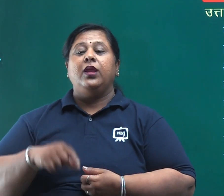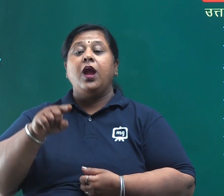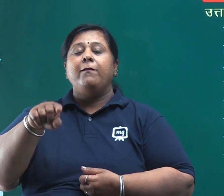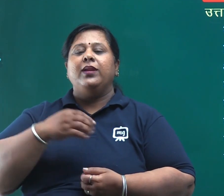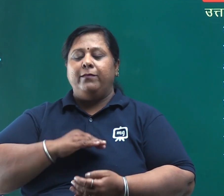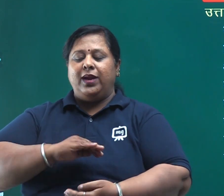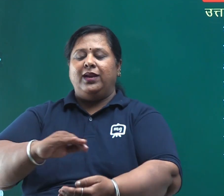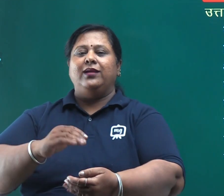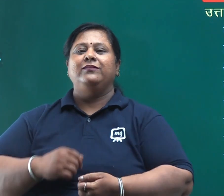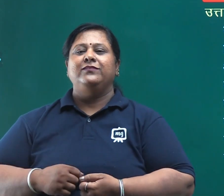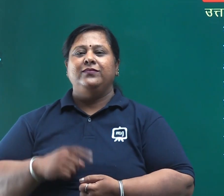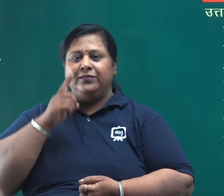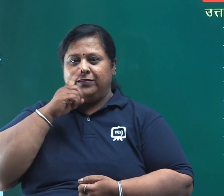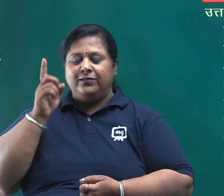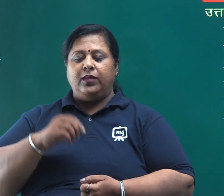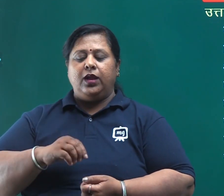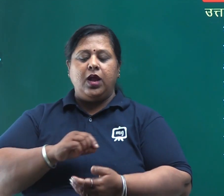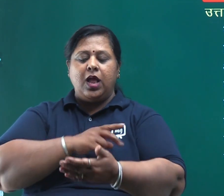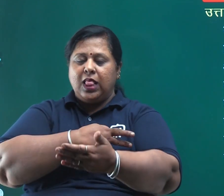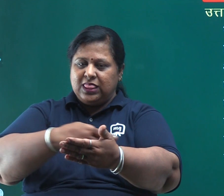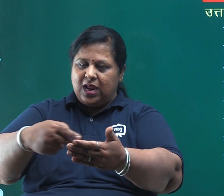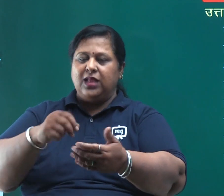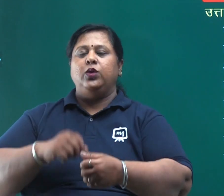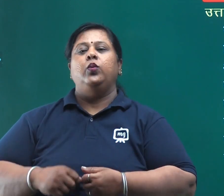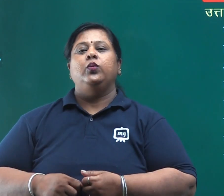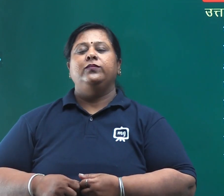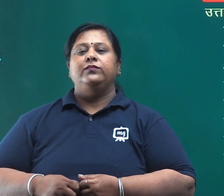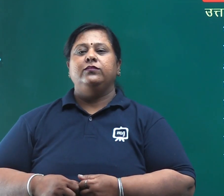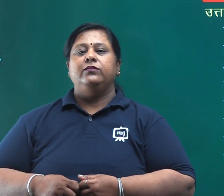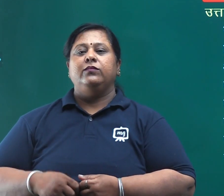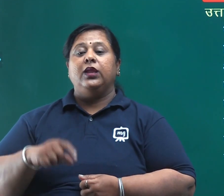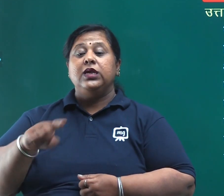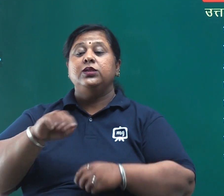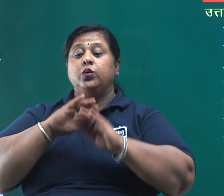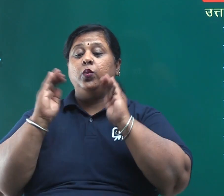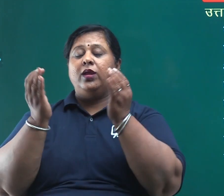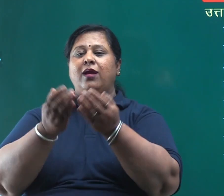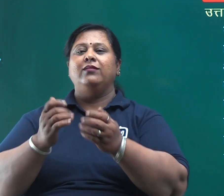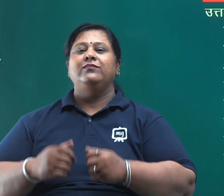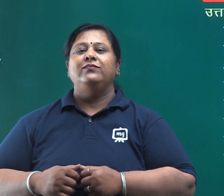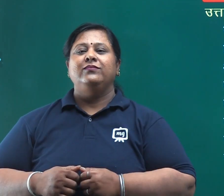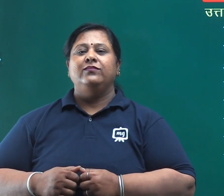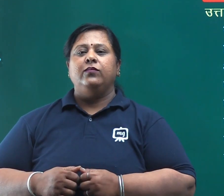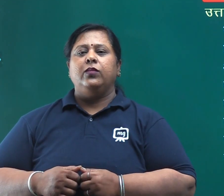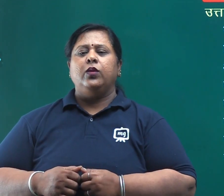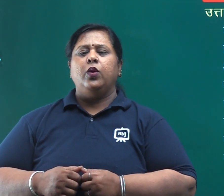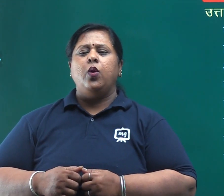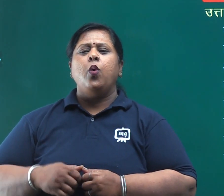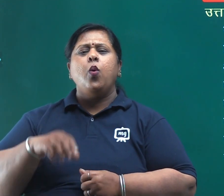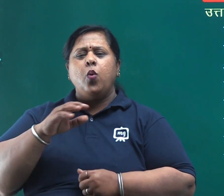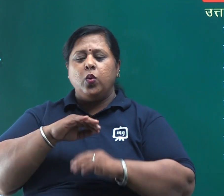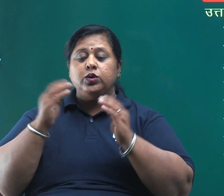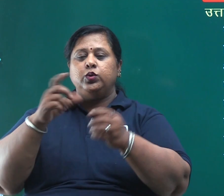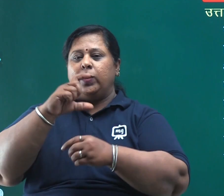अपनी बेटी इंदिरा गांधी को इस दुनिया छोटे